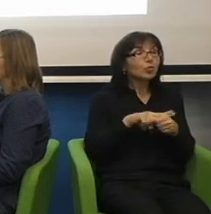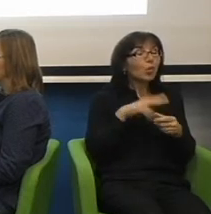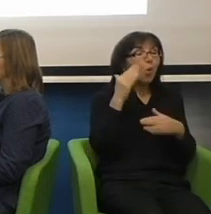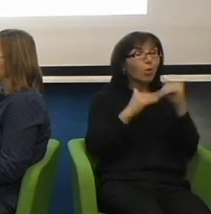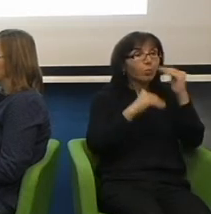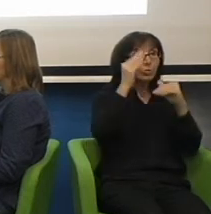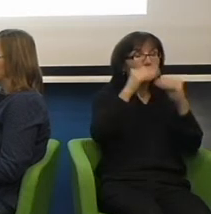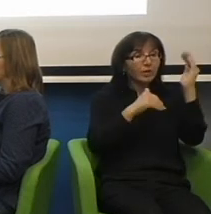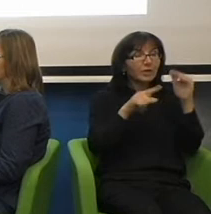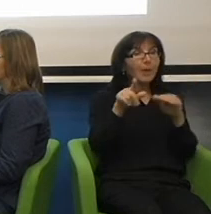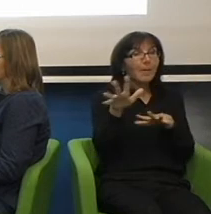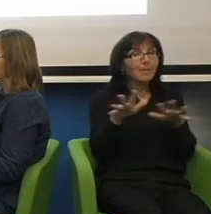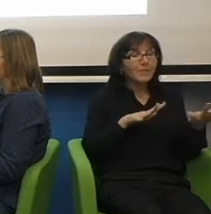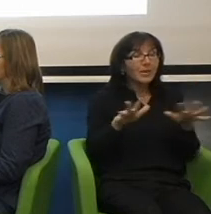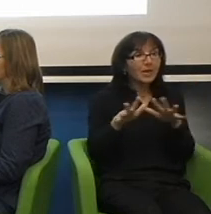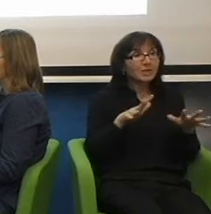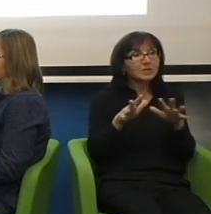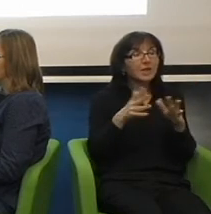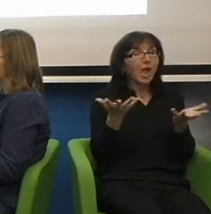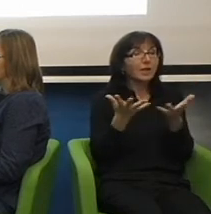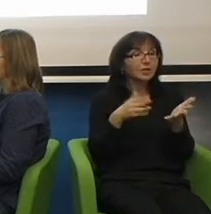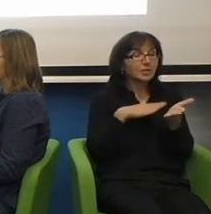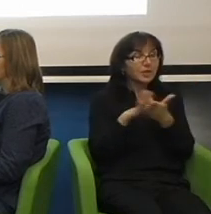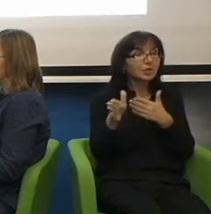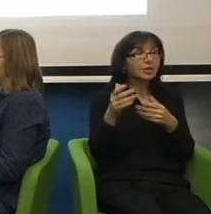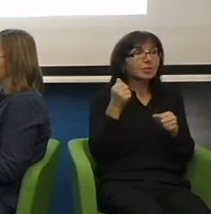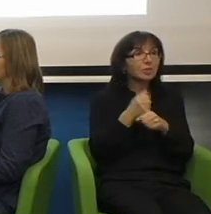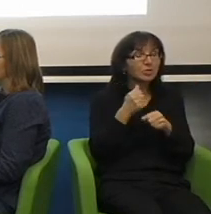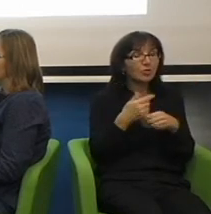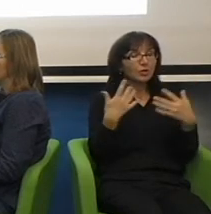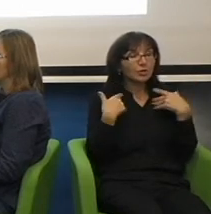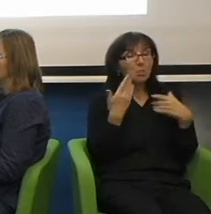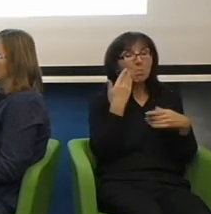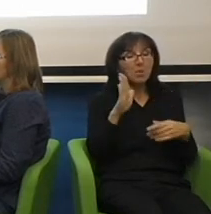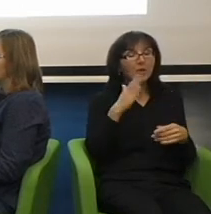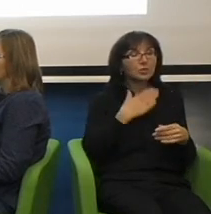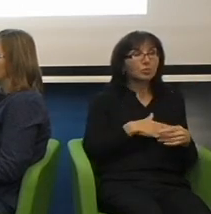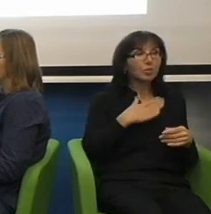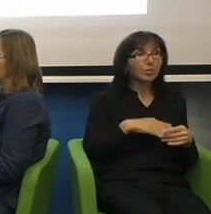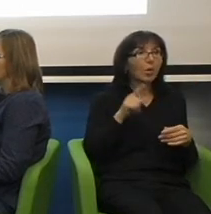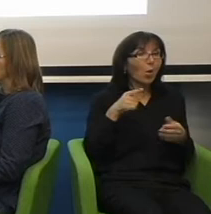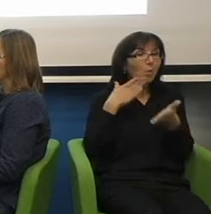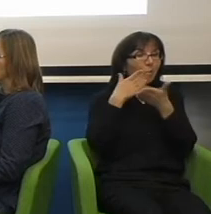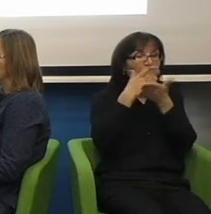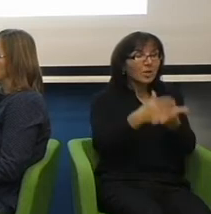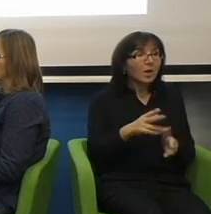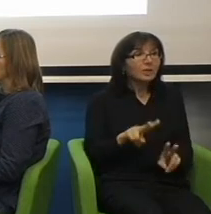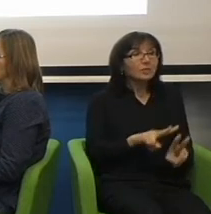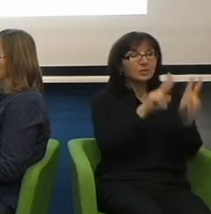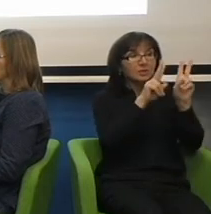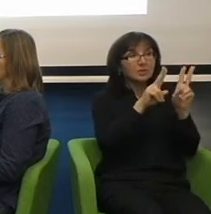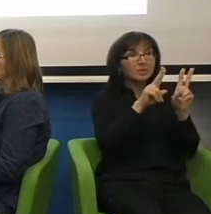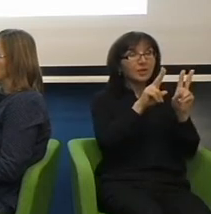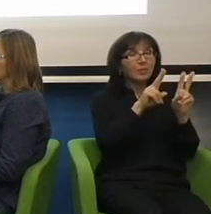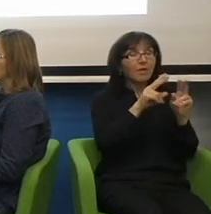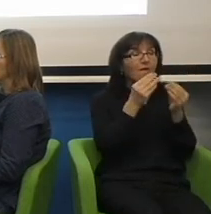odbudowali, to miejsce, w którym zaczęli funkcjonować, bardzo się spodobało i oni popierali tamten system, popierali